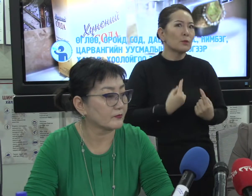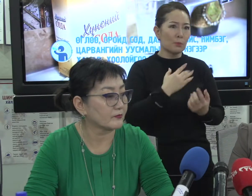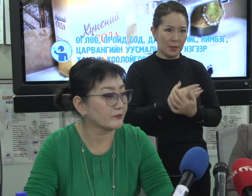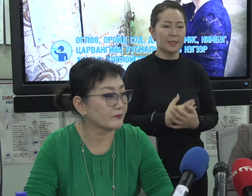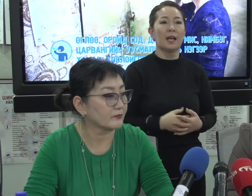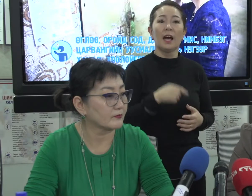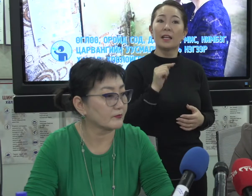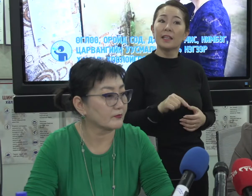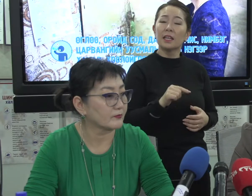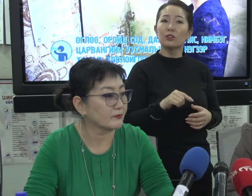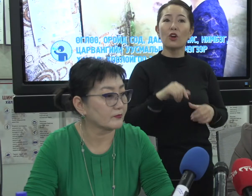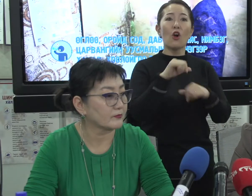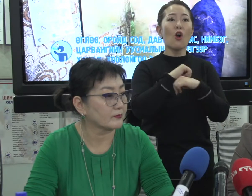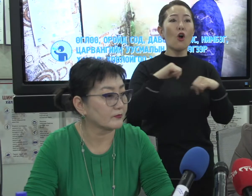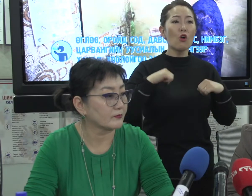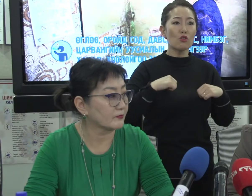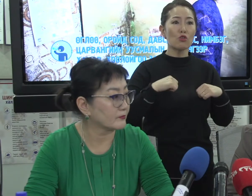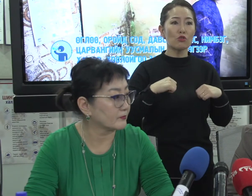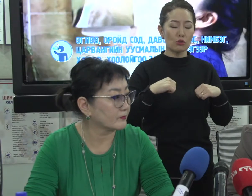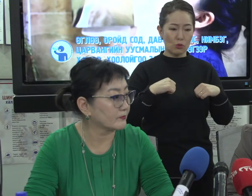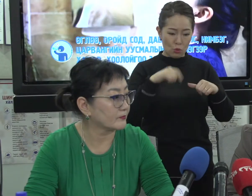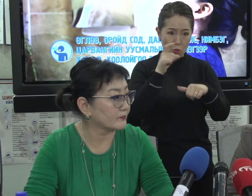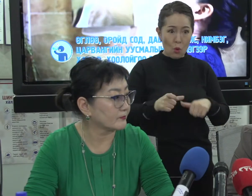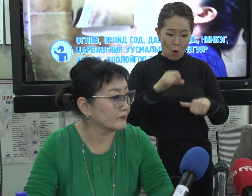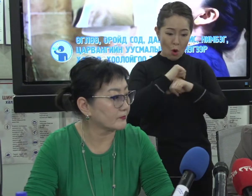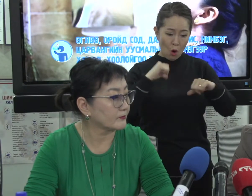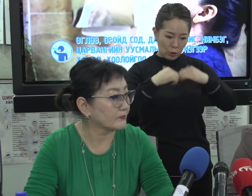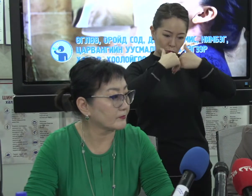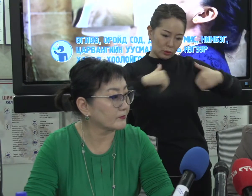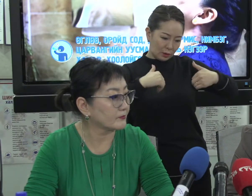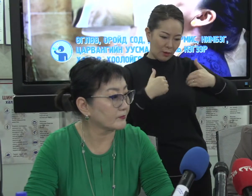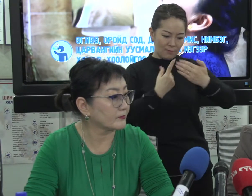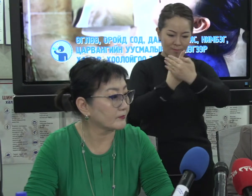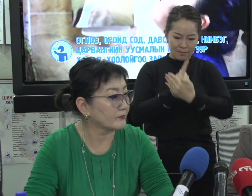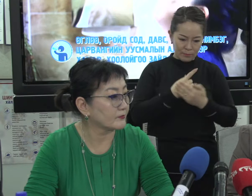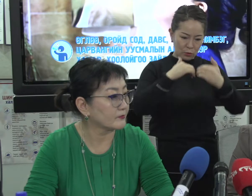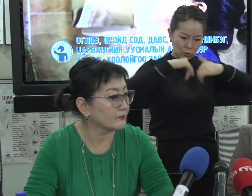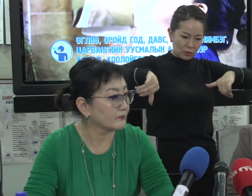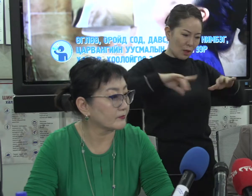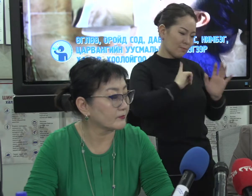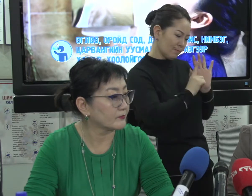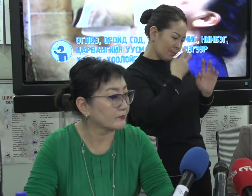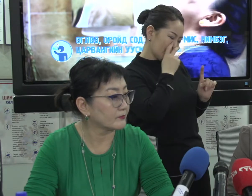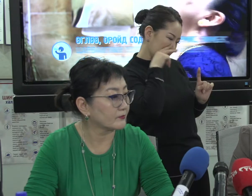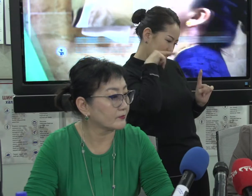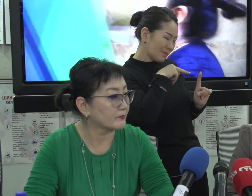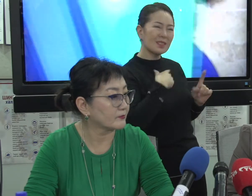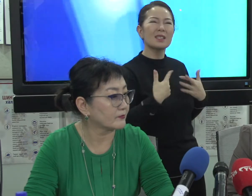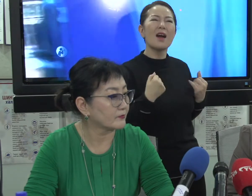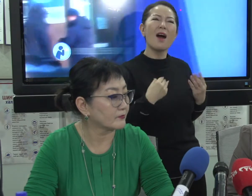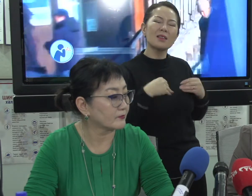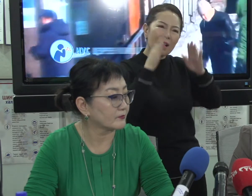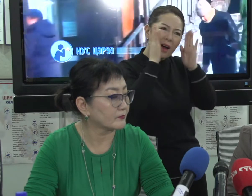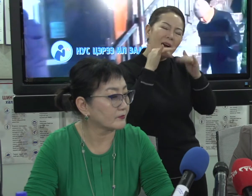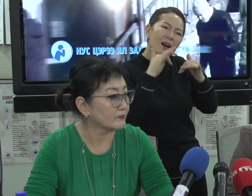За гэртээ өөрийгөө тусгаарлахад энэ тусгаарлан хянахад юун дээр илүү анхаарах ёстой вэ гэдэг мэдээллийг бол бид нэр